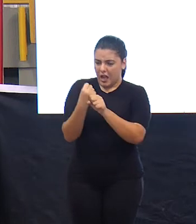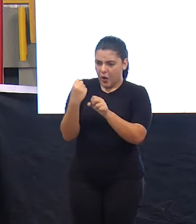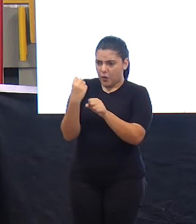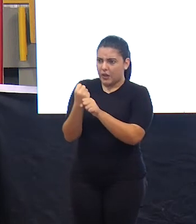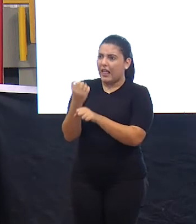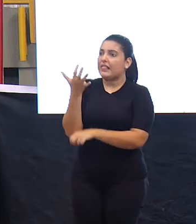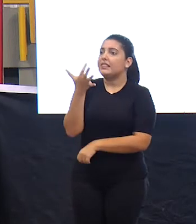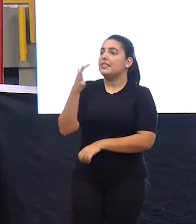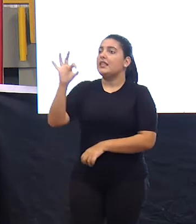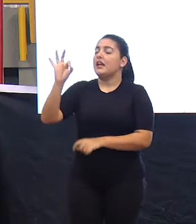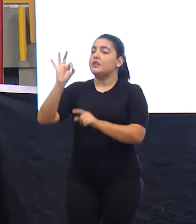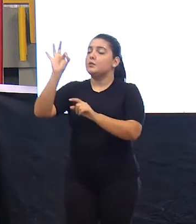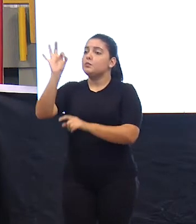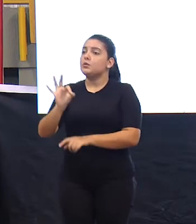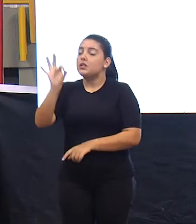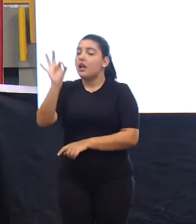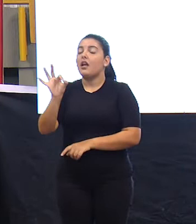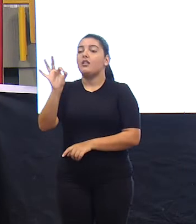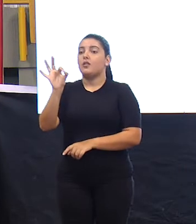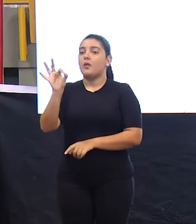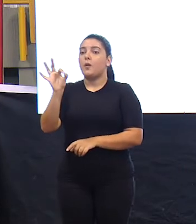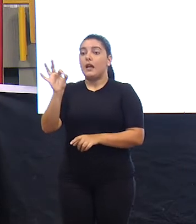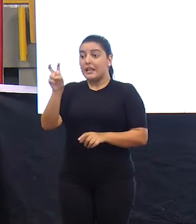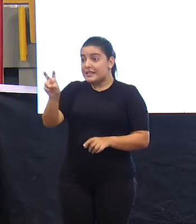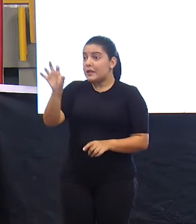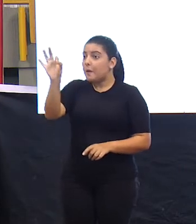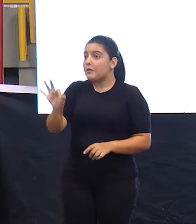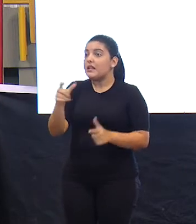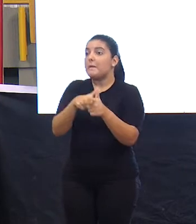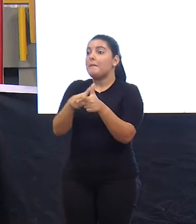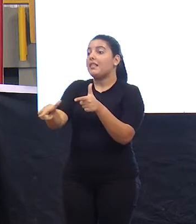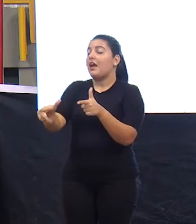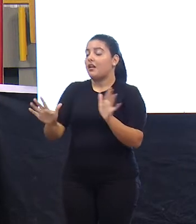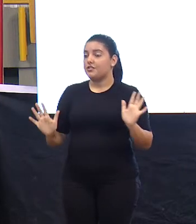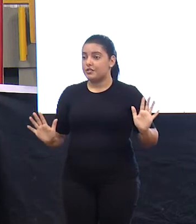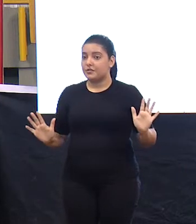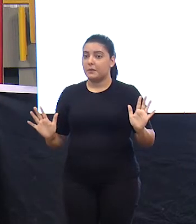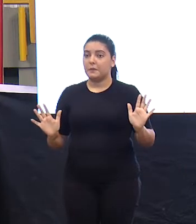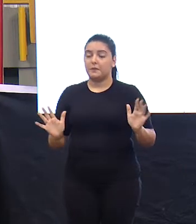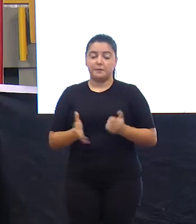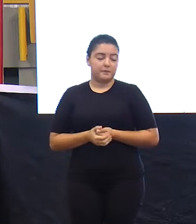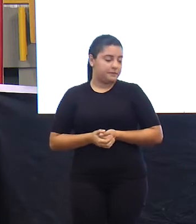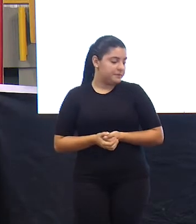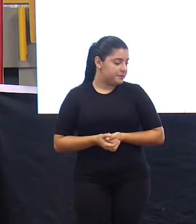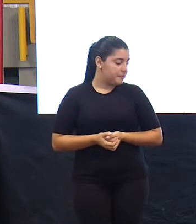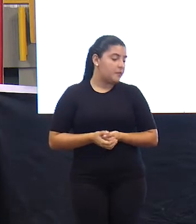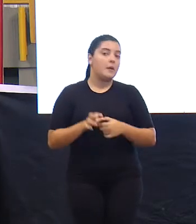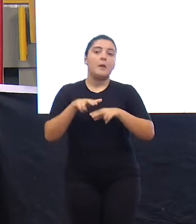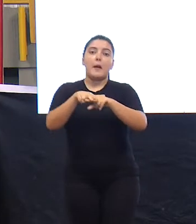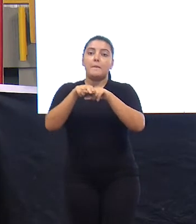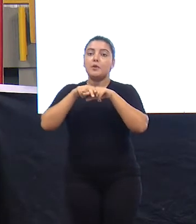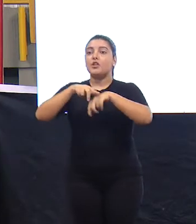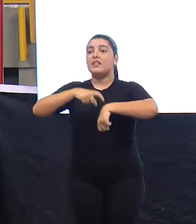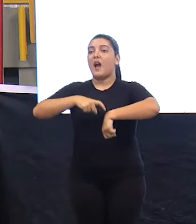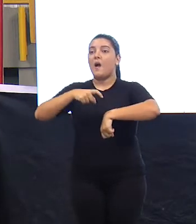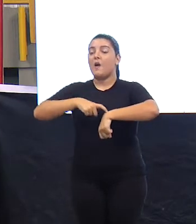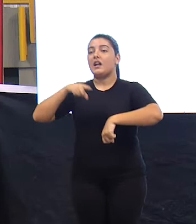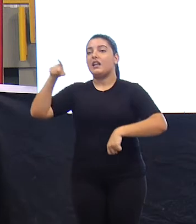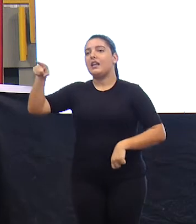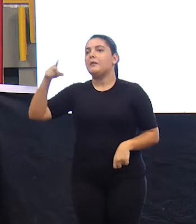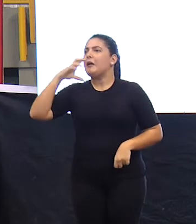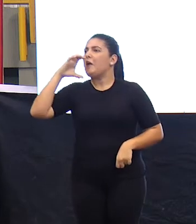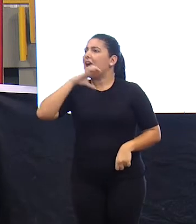é 10%, eu sei calcular quanto é 5%, é a metade. Então, por isso que naquela hora, eu fiz